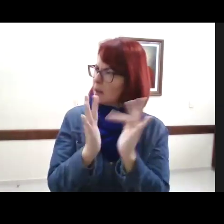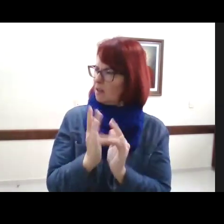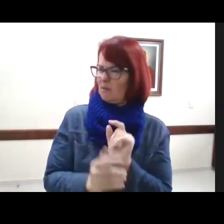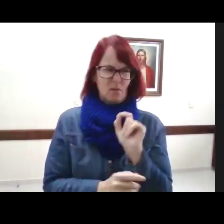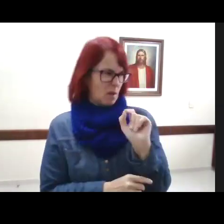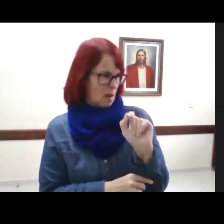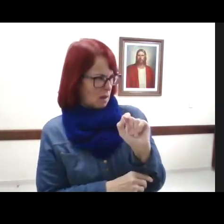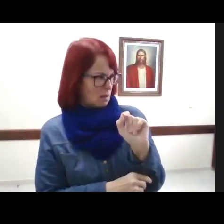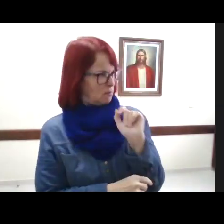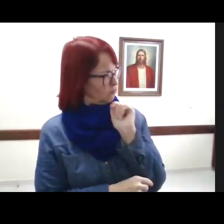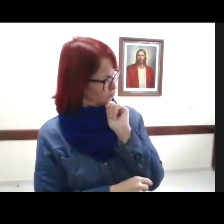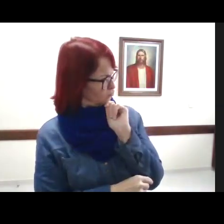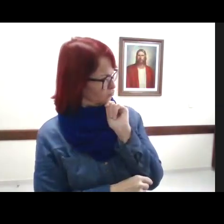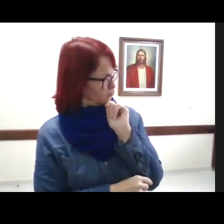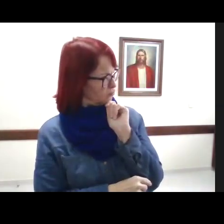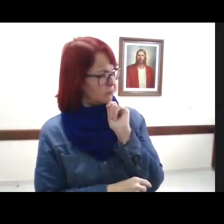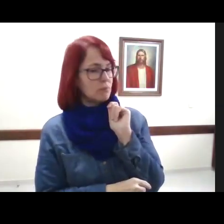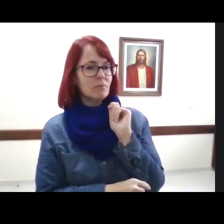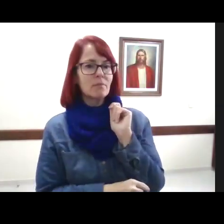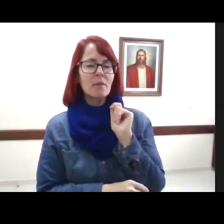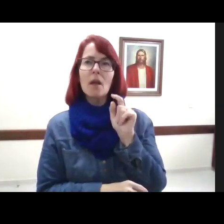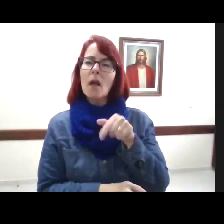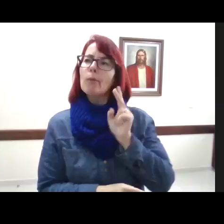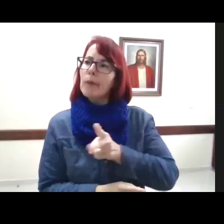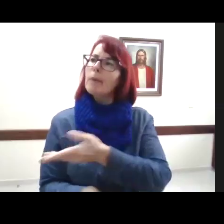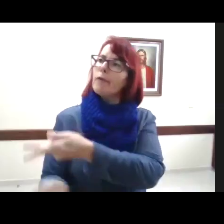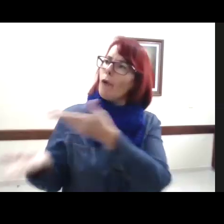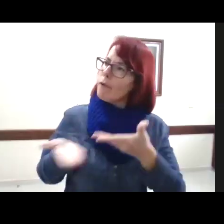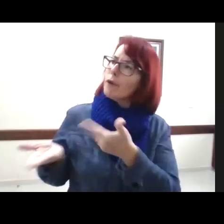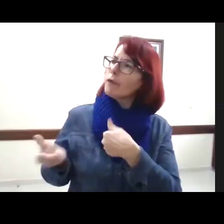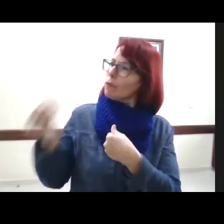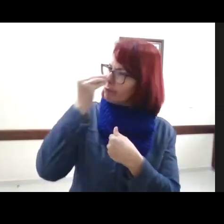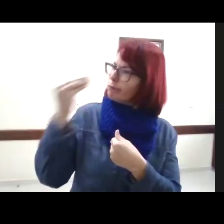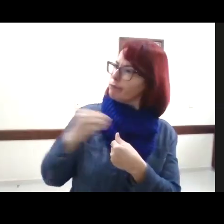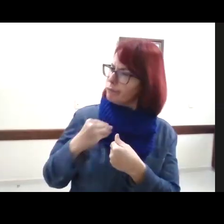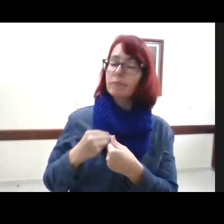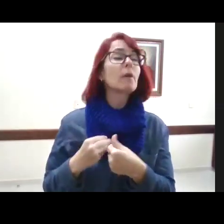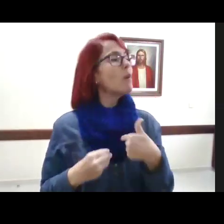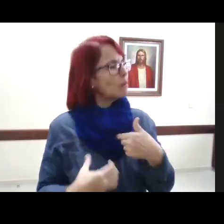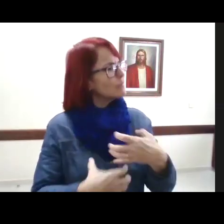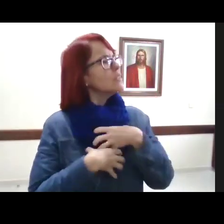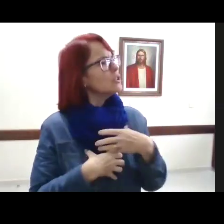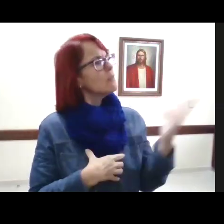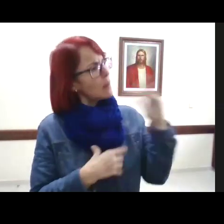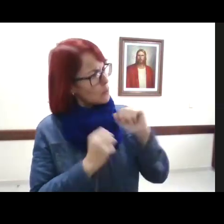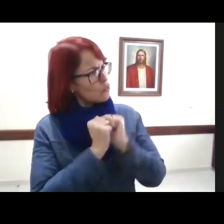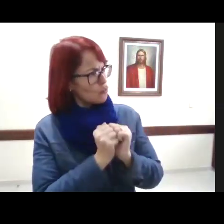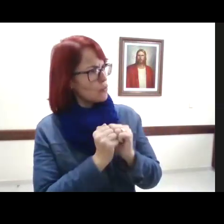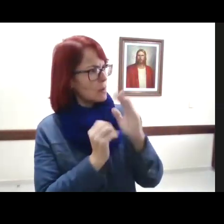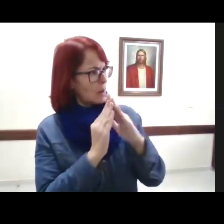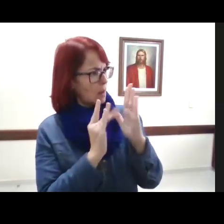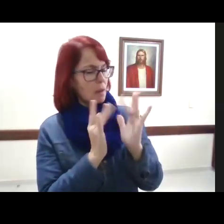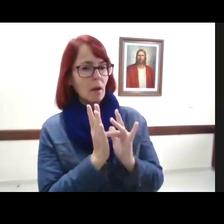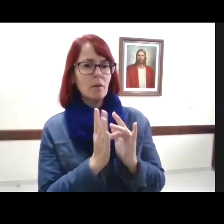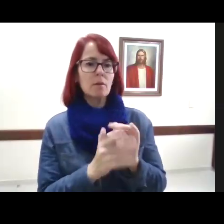quê? Eu te queria levar o ano inteiro, você nunca me deu bola." Eu falei: "Não, mas eu senti, me leva." Tá bom. Ela